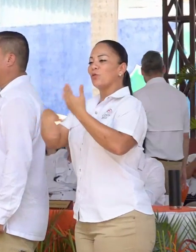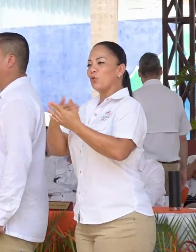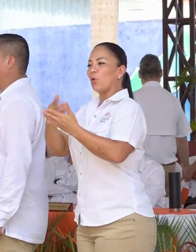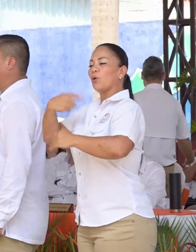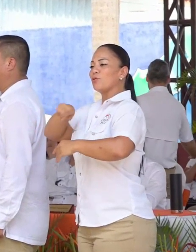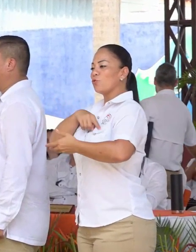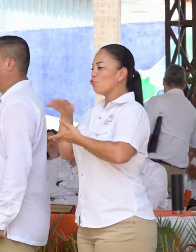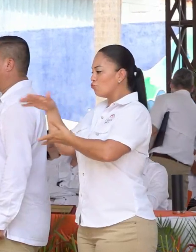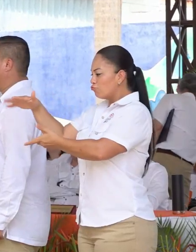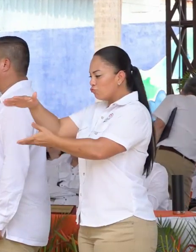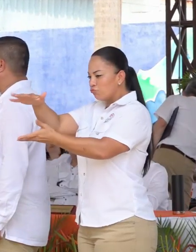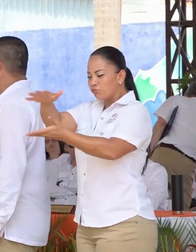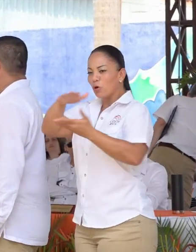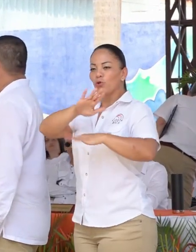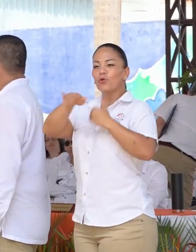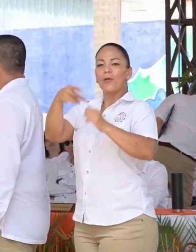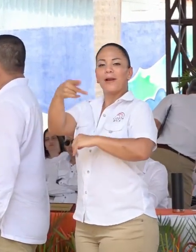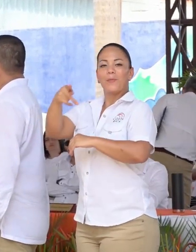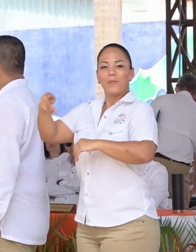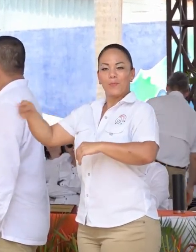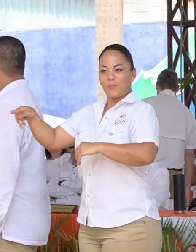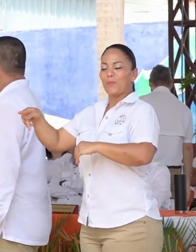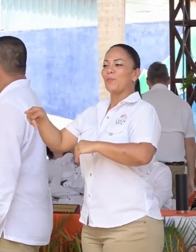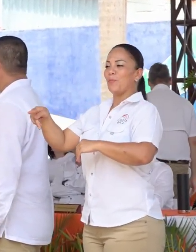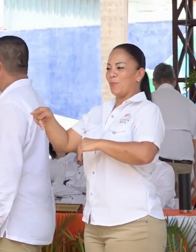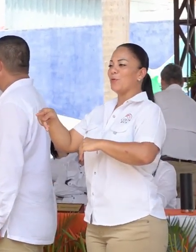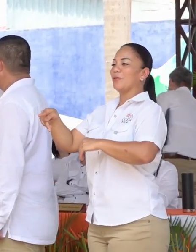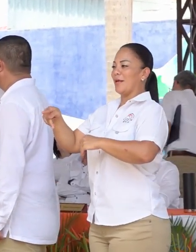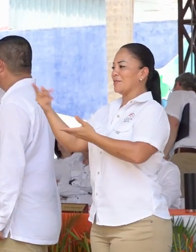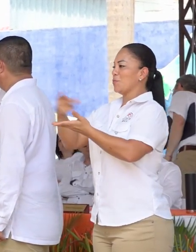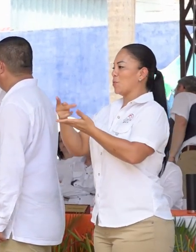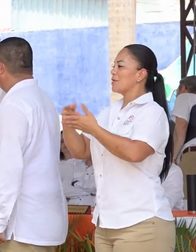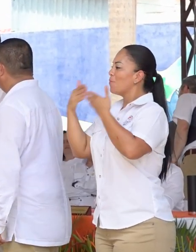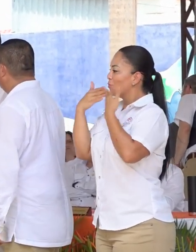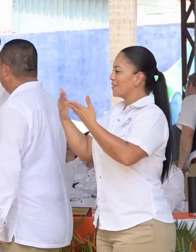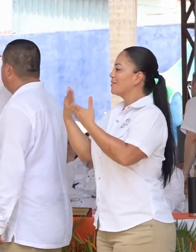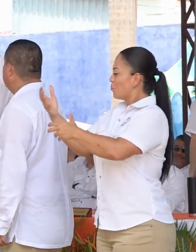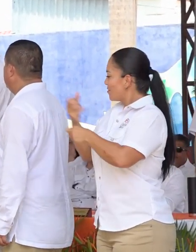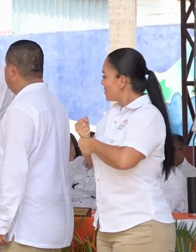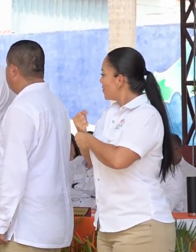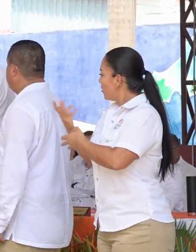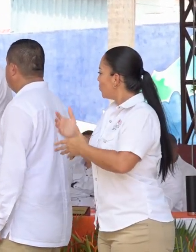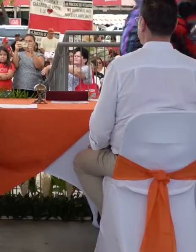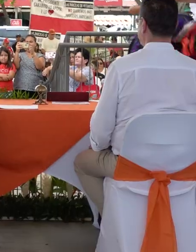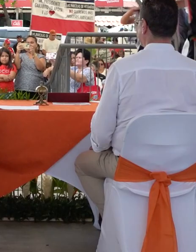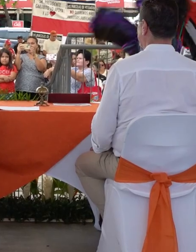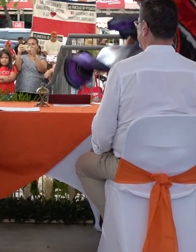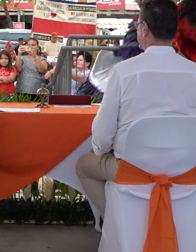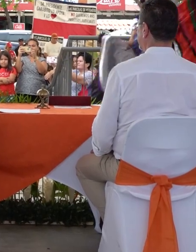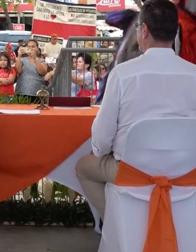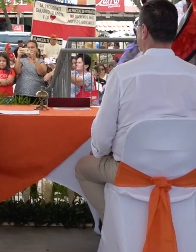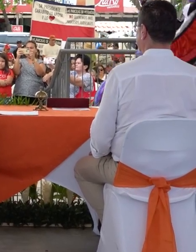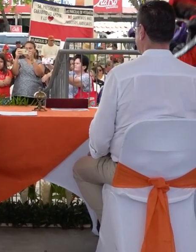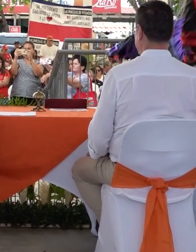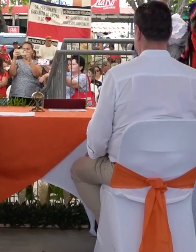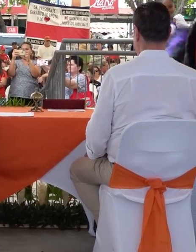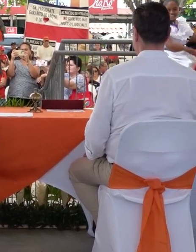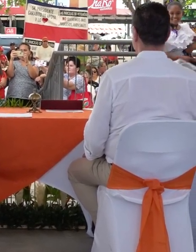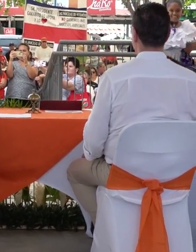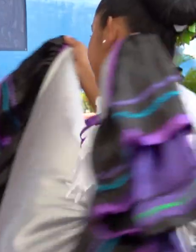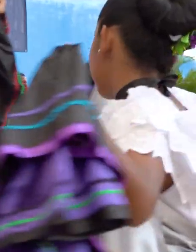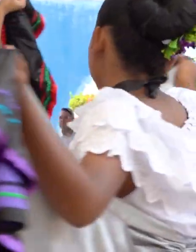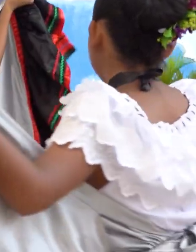Tenemos recorrido de toda la provincia de Punta Arenas. Muchísimas gracias por recibir. Este aroma de